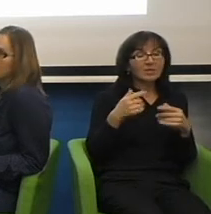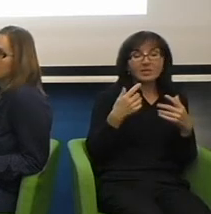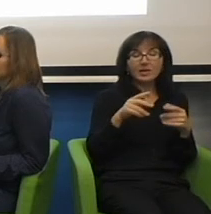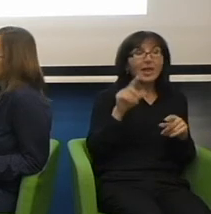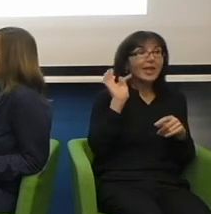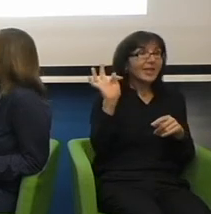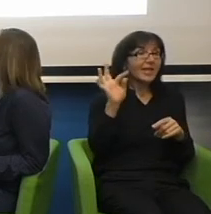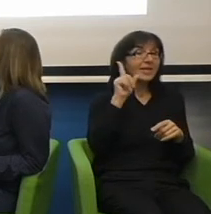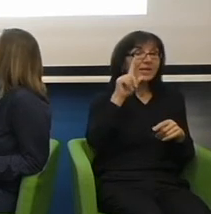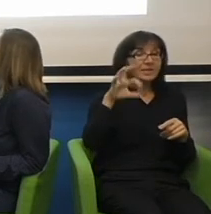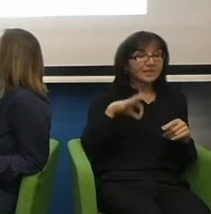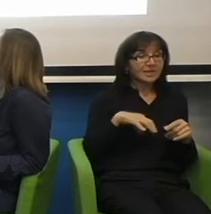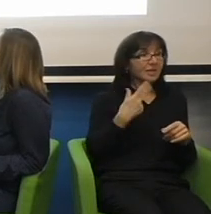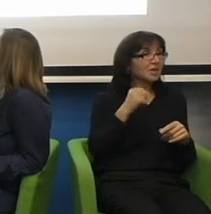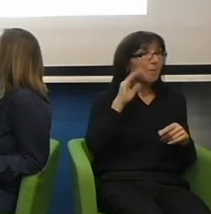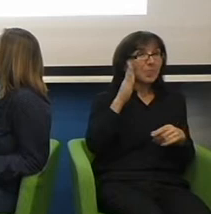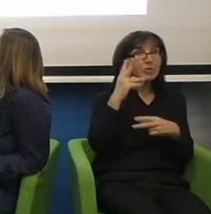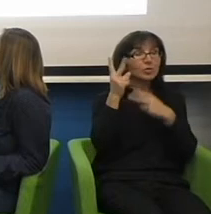ojca.